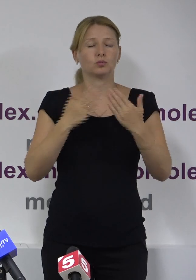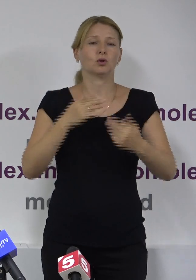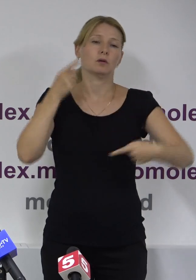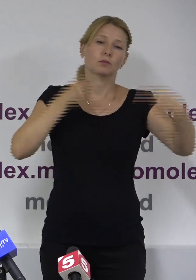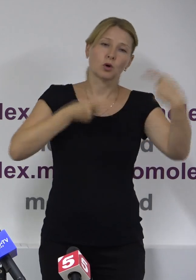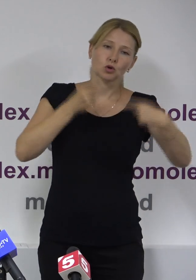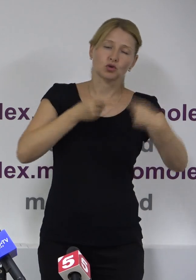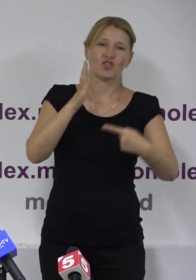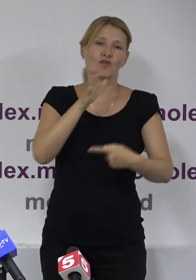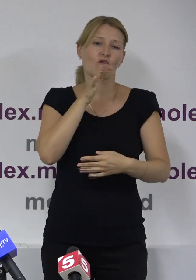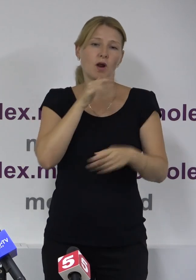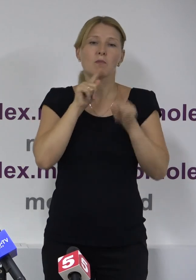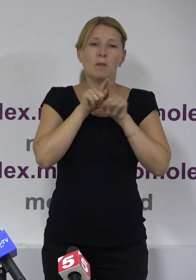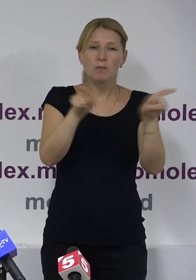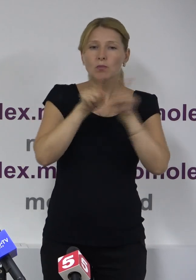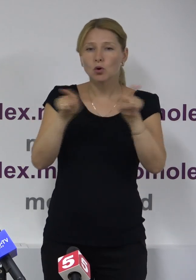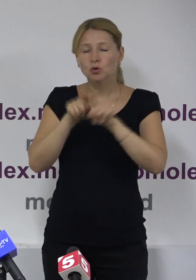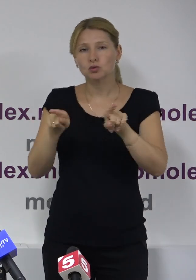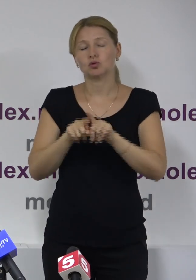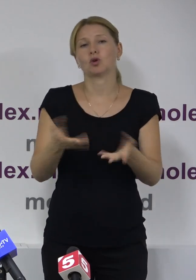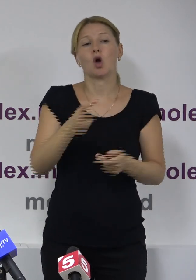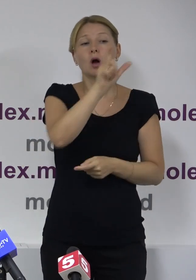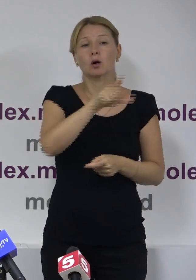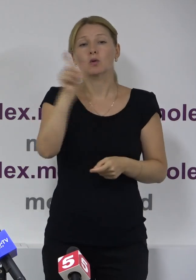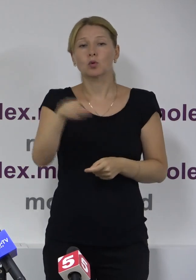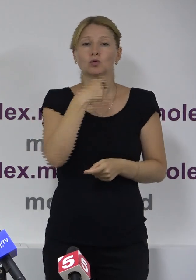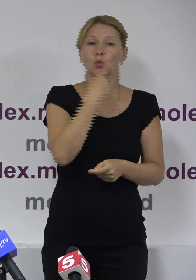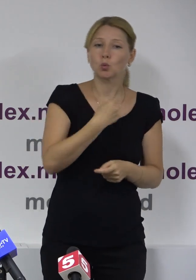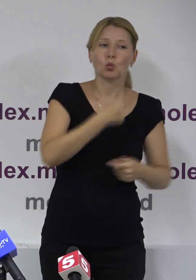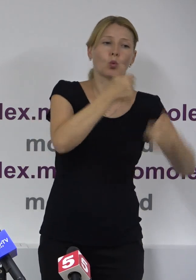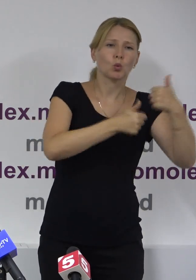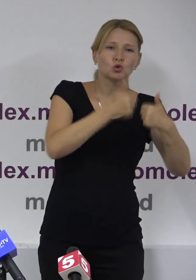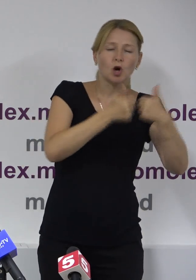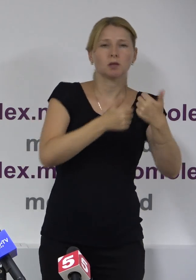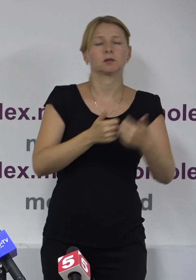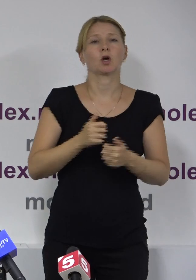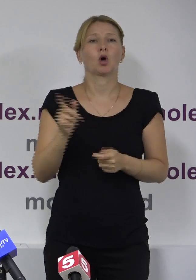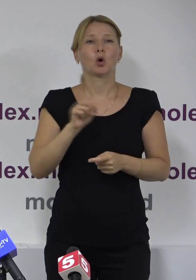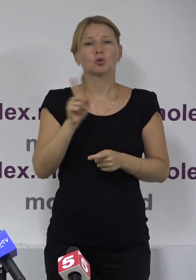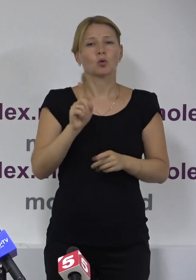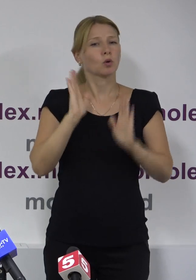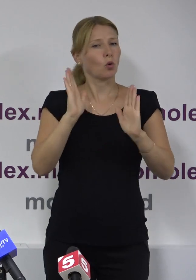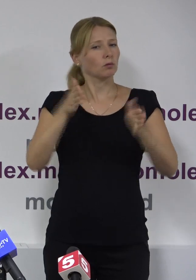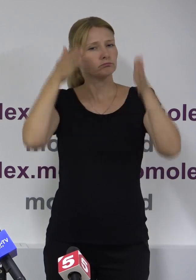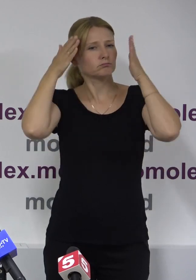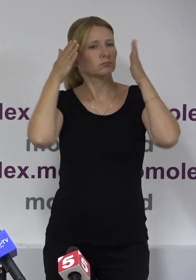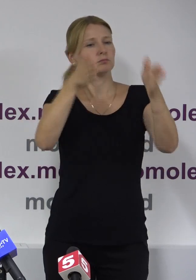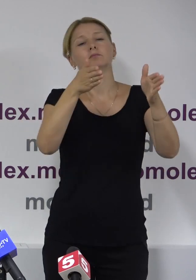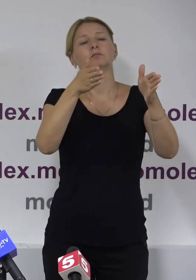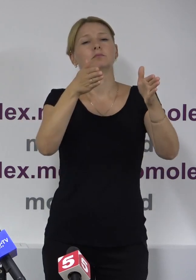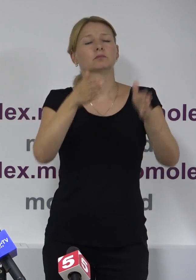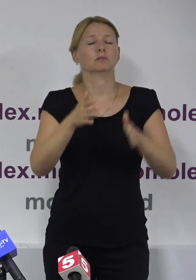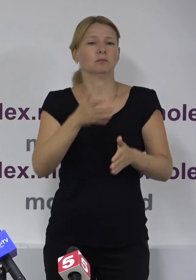dezbaterile din campania electorală, totuși candidații, competitorii, să se axeze nu doar